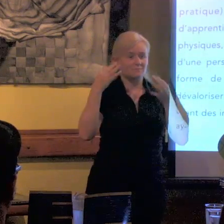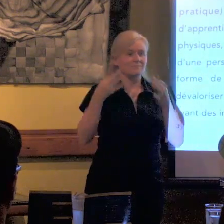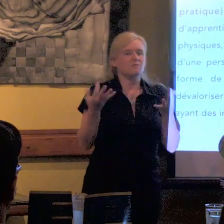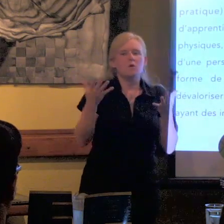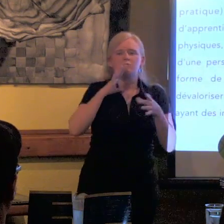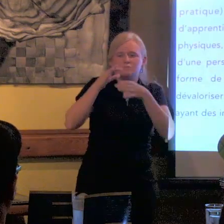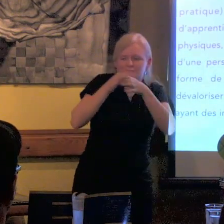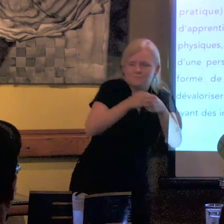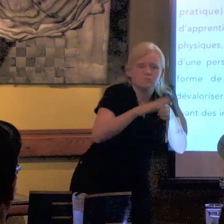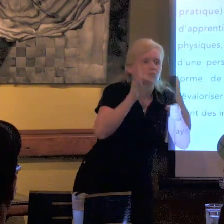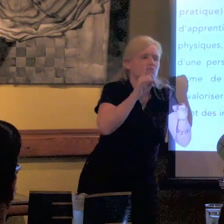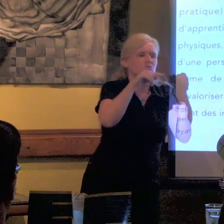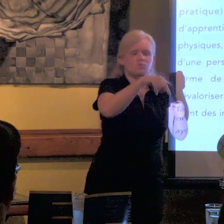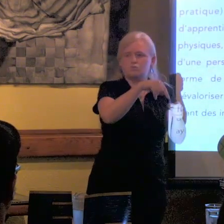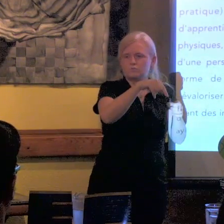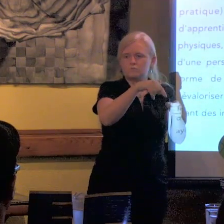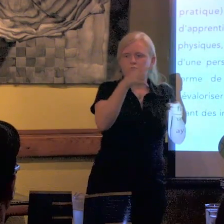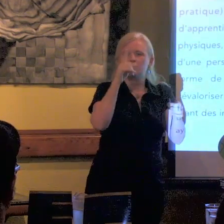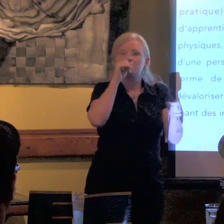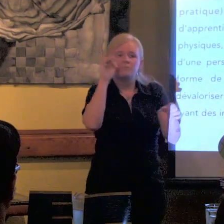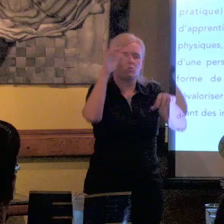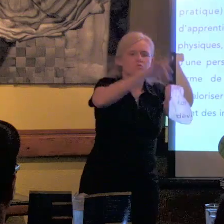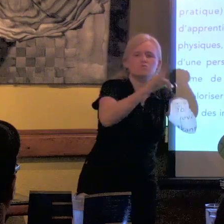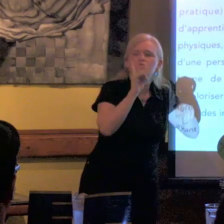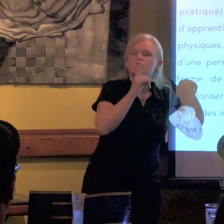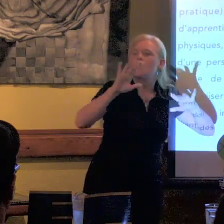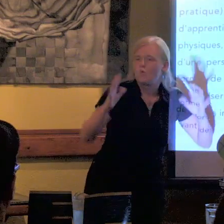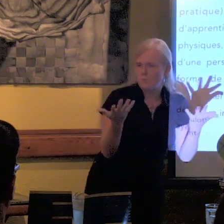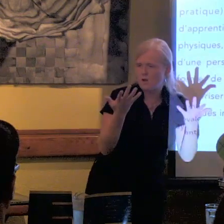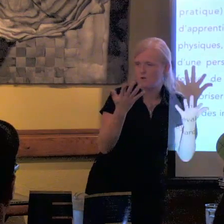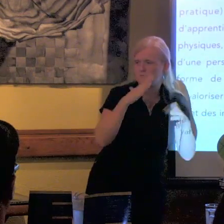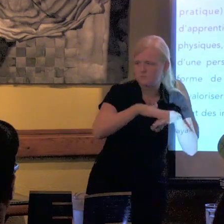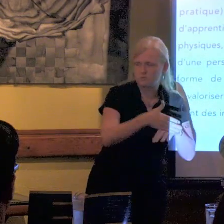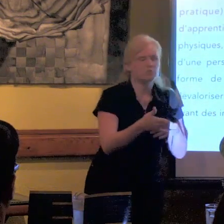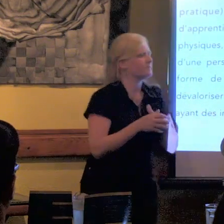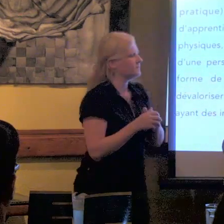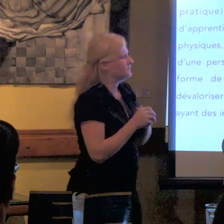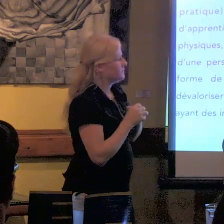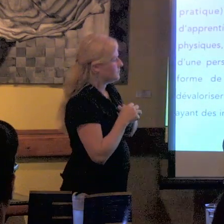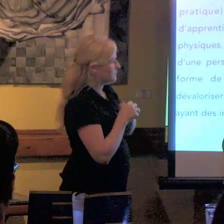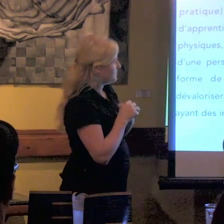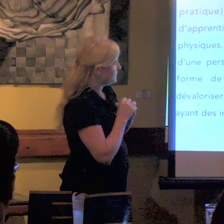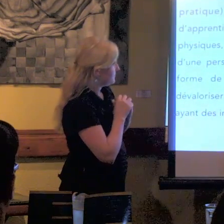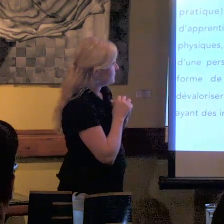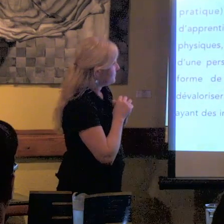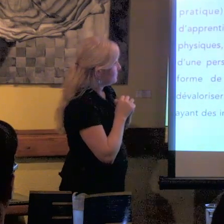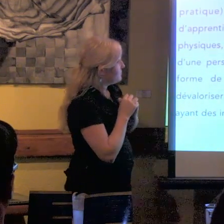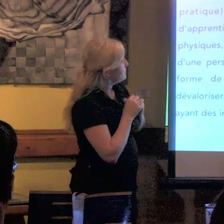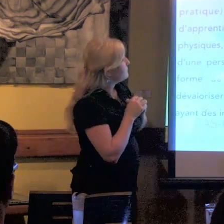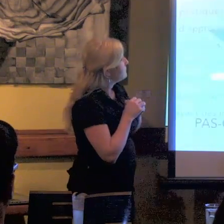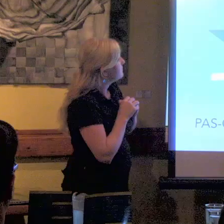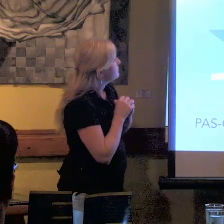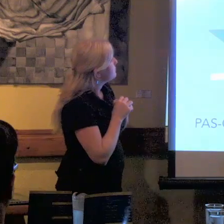par rapport à l'image qu'on se fait des personnes handicapées. Cependant, quel est le capacitisme lié à la